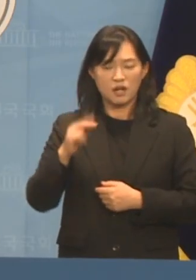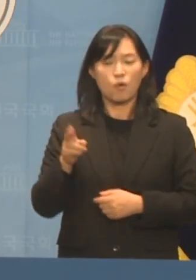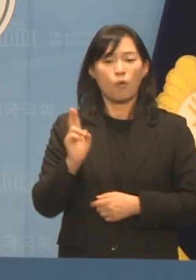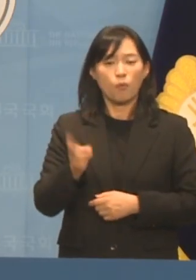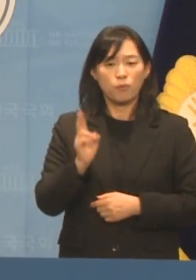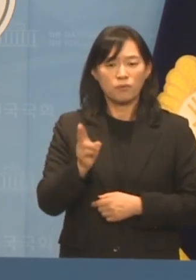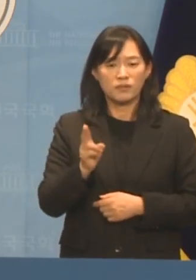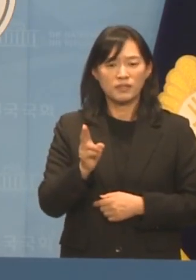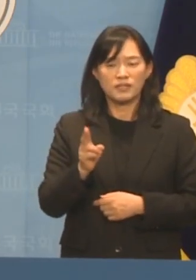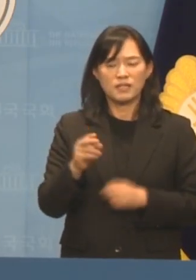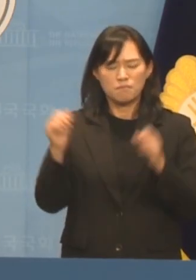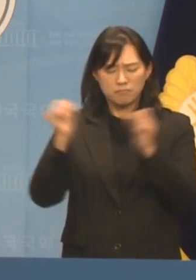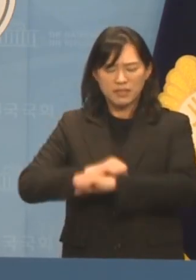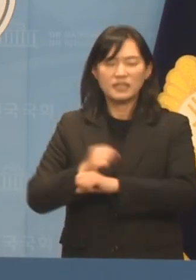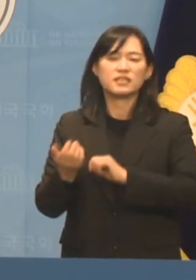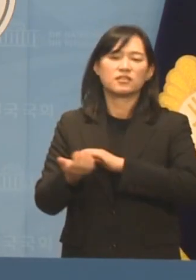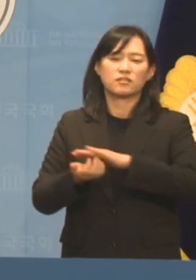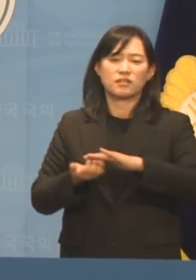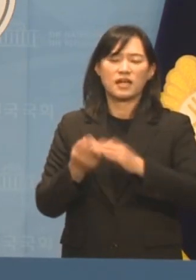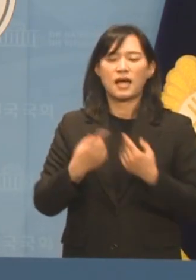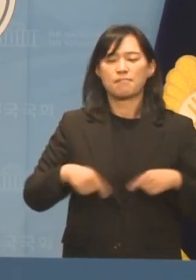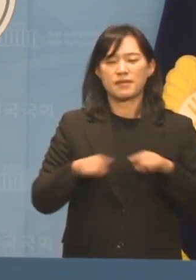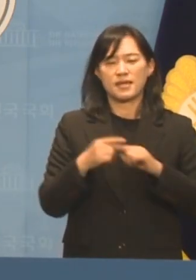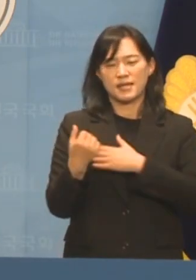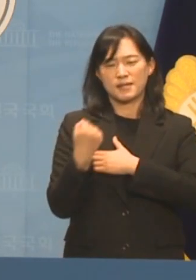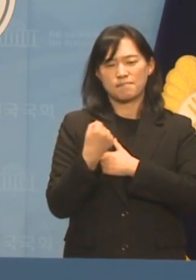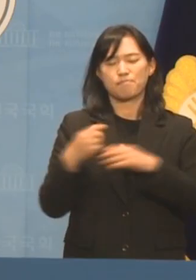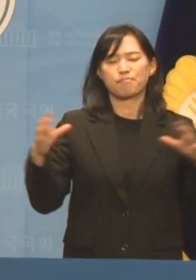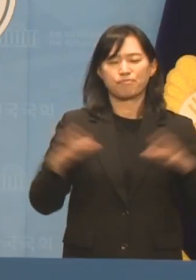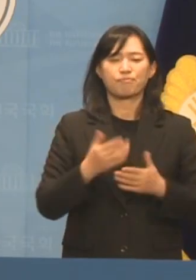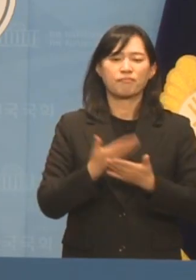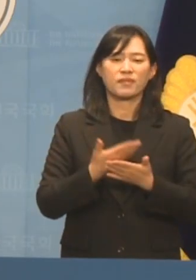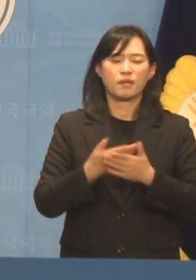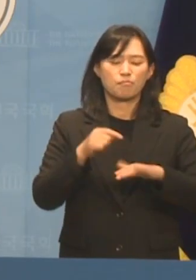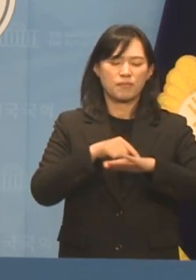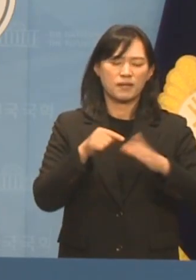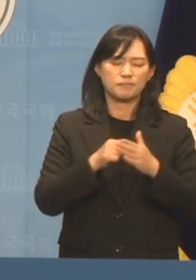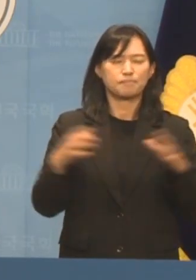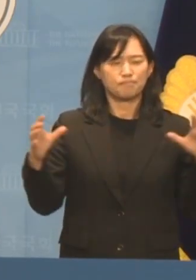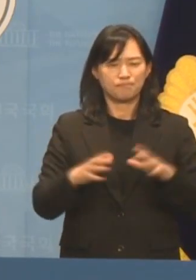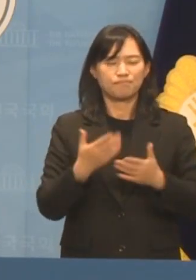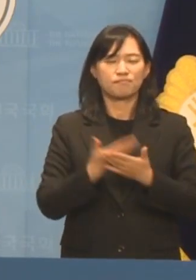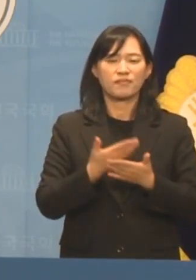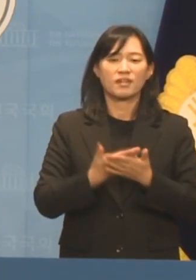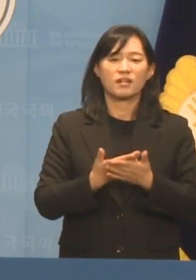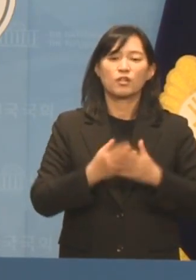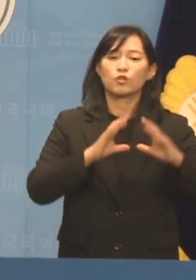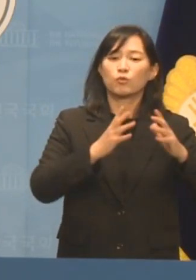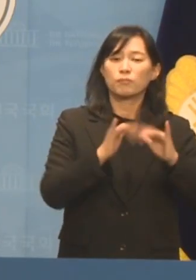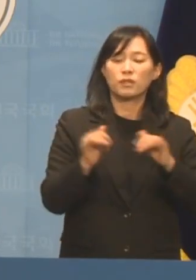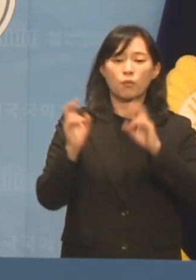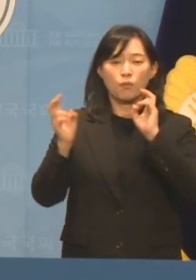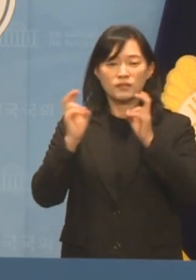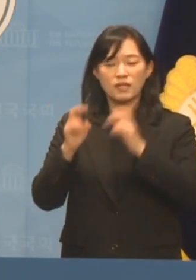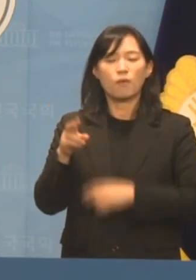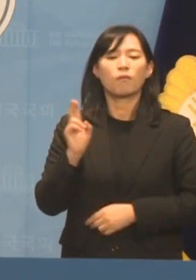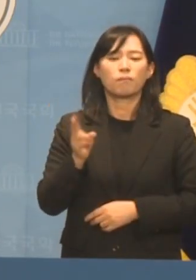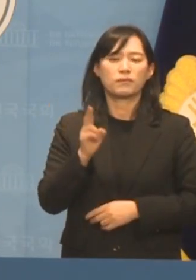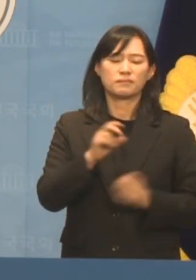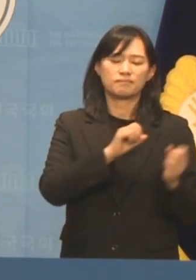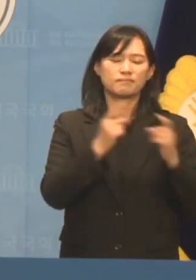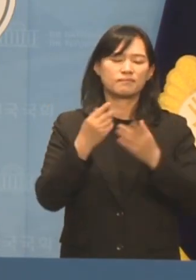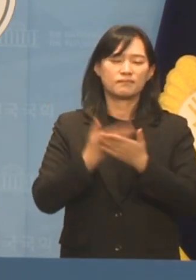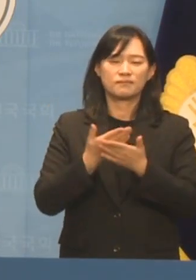홈플러스를 산산조각 내기 전에 함께 힘을 보태주십시오. 마음을 보태주십시오. 국민기업 홈플러스를